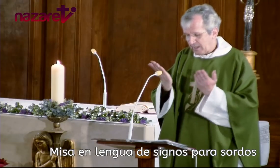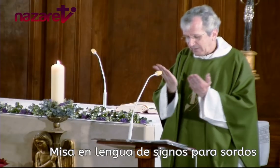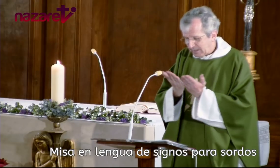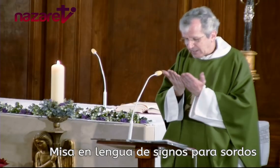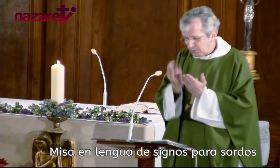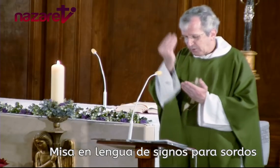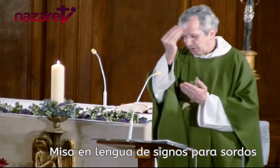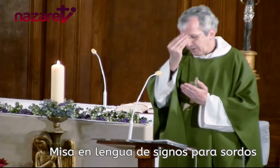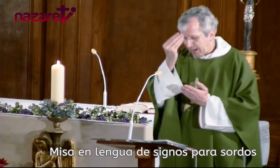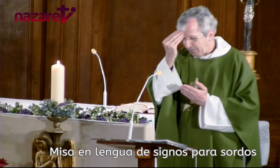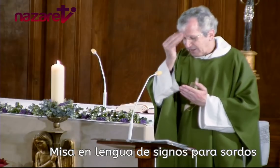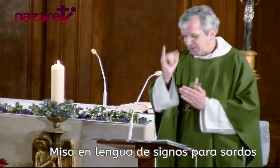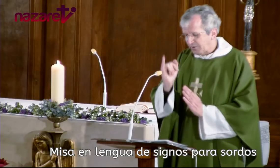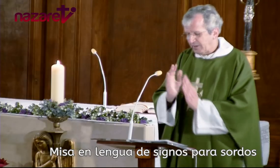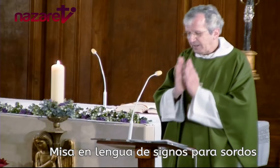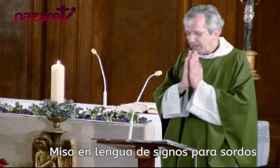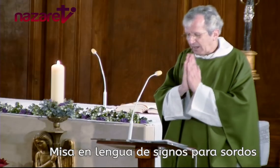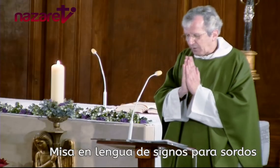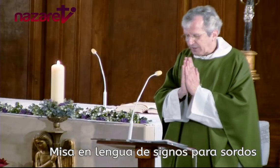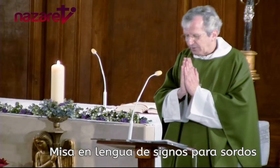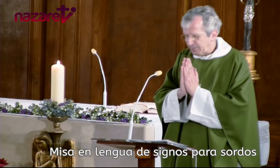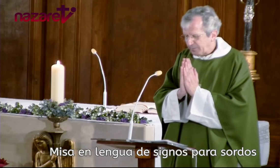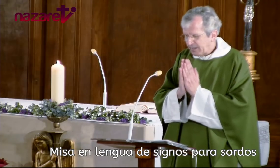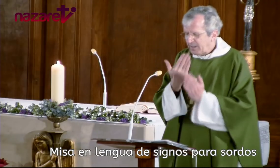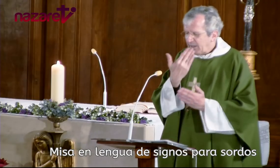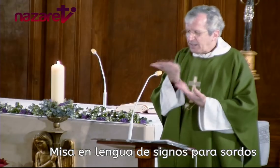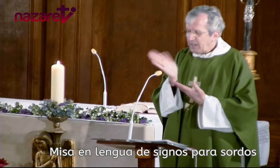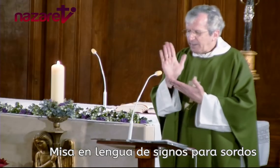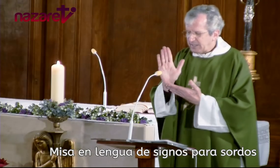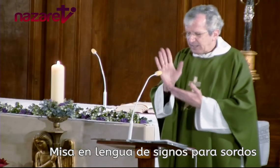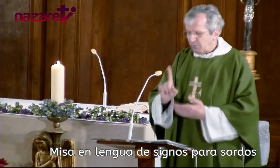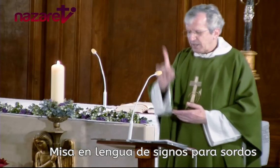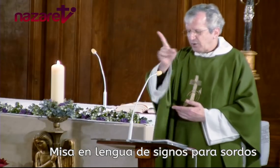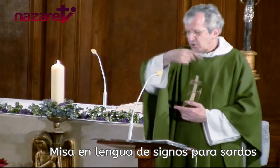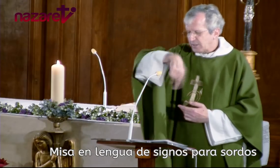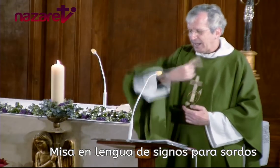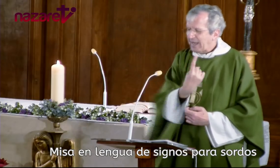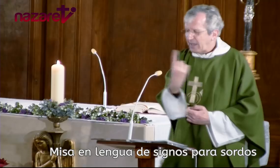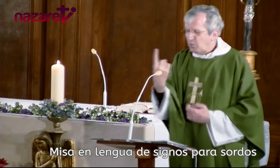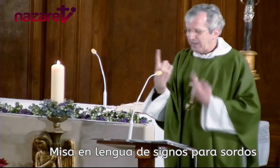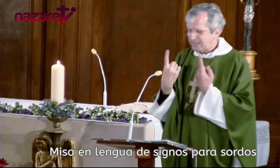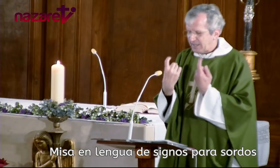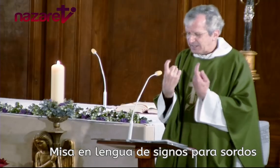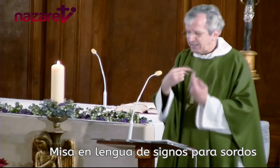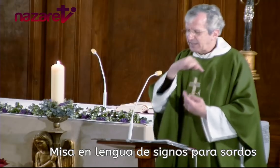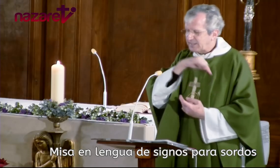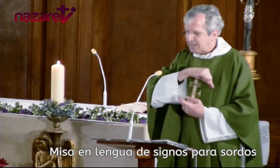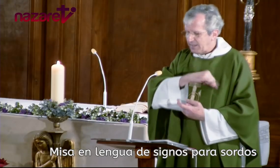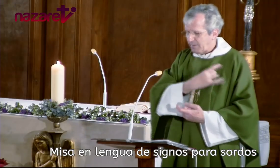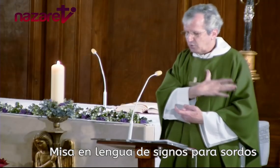del estudio, de la reflexión y de la oración. Y le presentamos a Dios cada una de las necesidades que llevamos